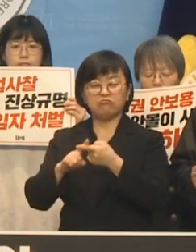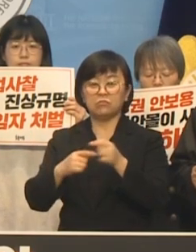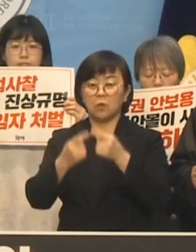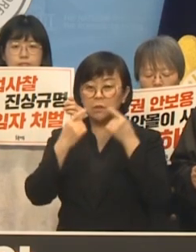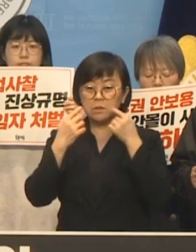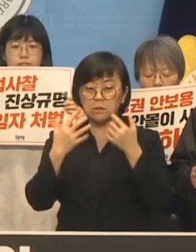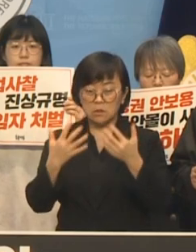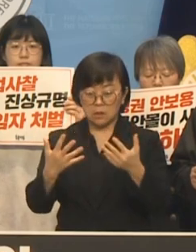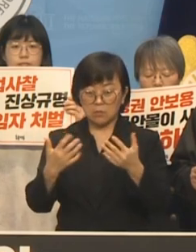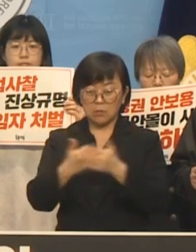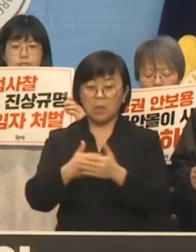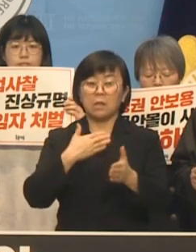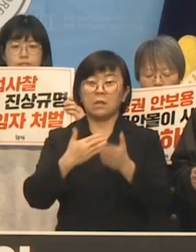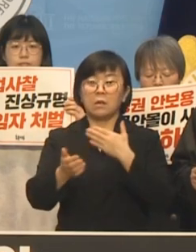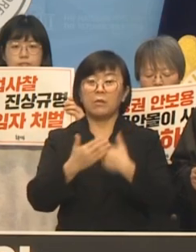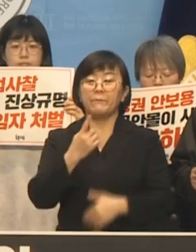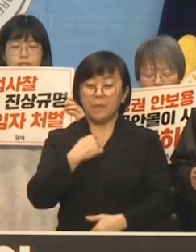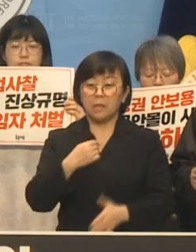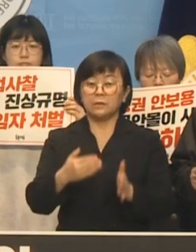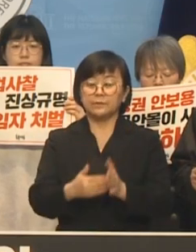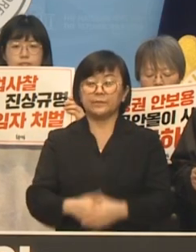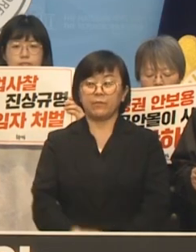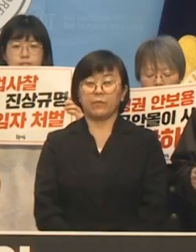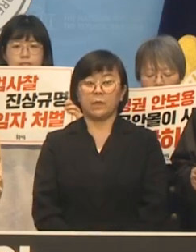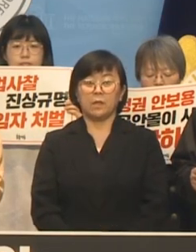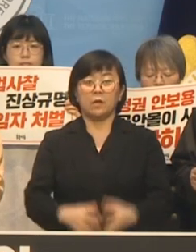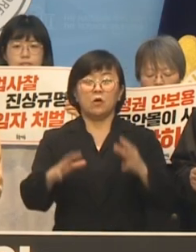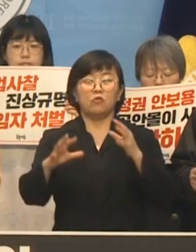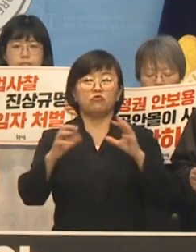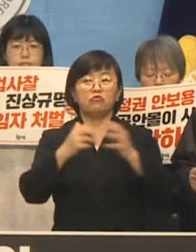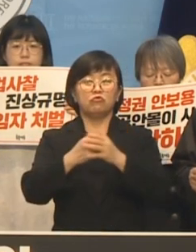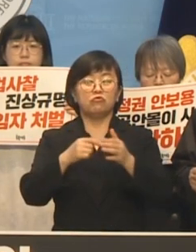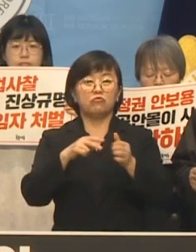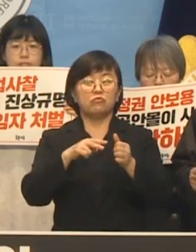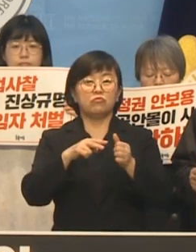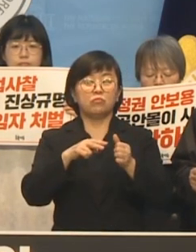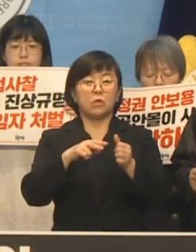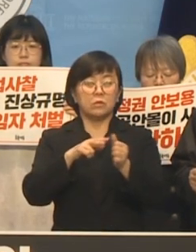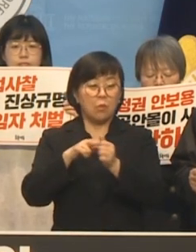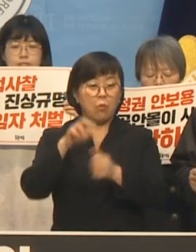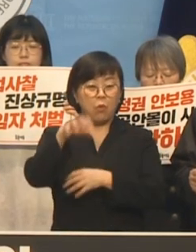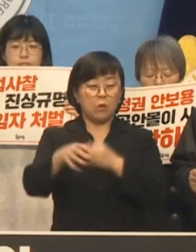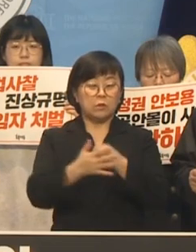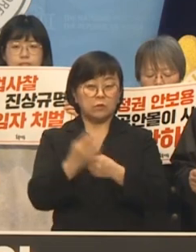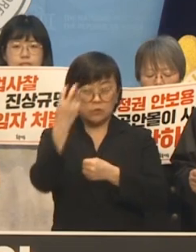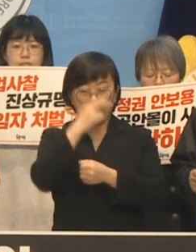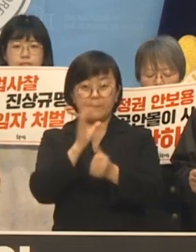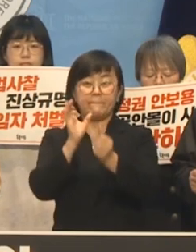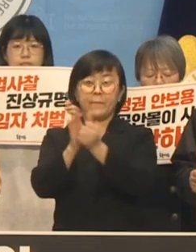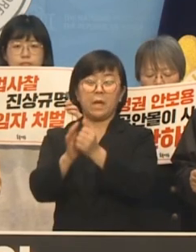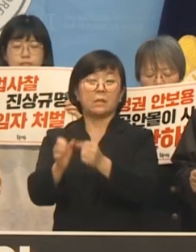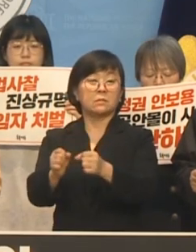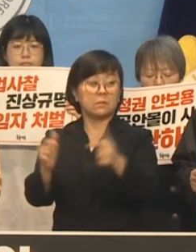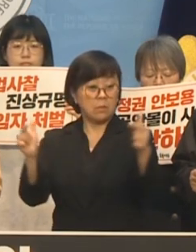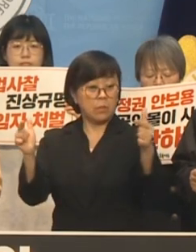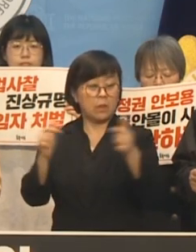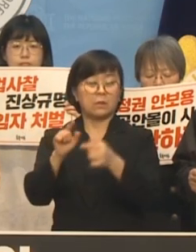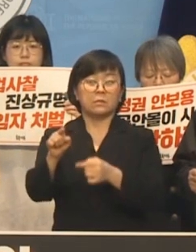분명하게 경험해 왔습니다. 국정원에게 수사권을 안겨서 확대하는 그러한